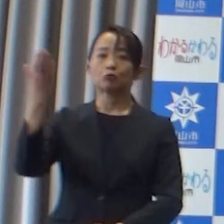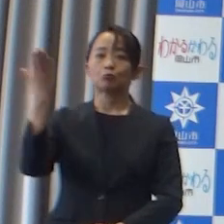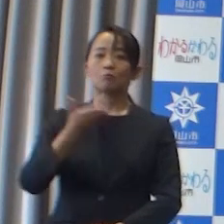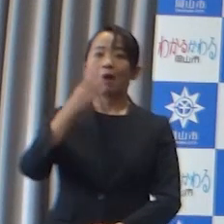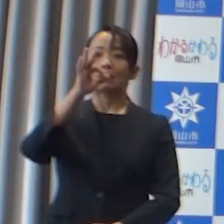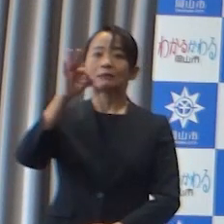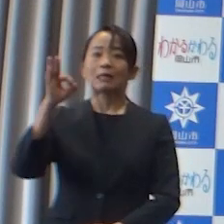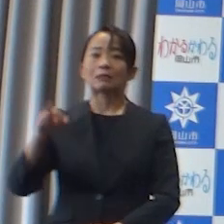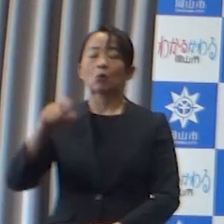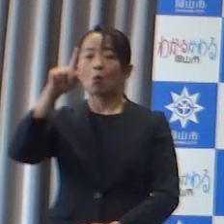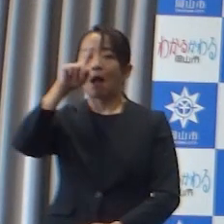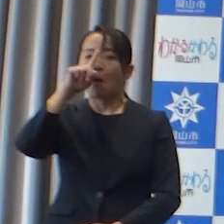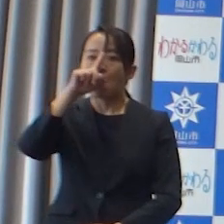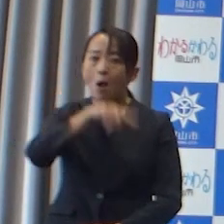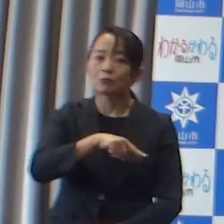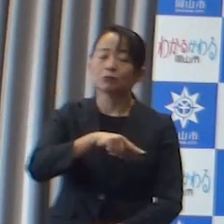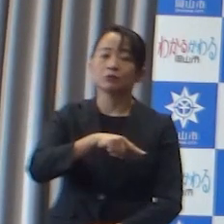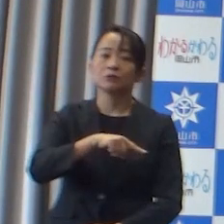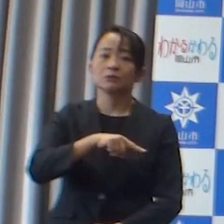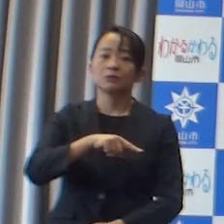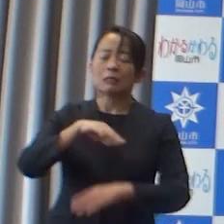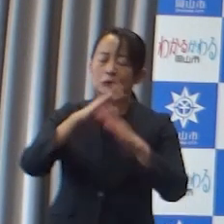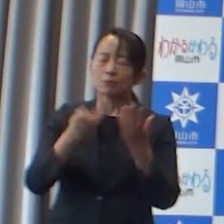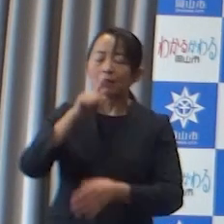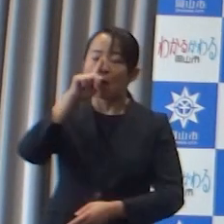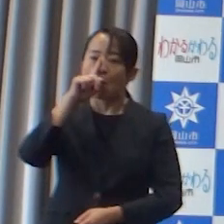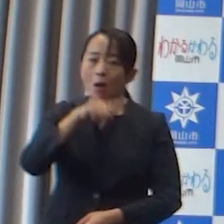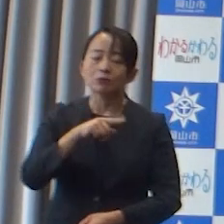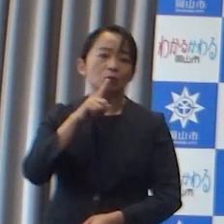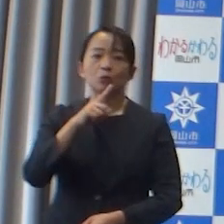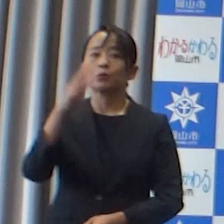50% が全て悪いと言ってるわけではない。